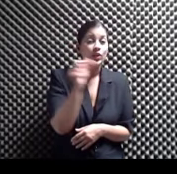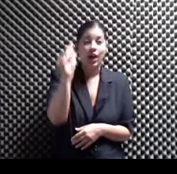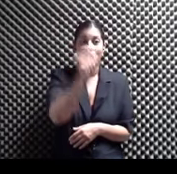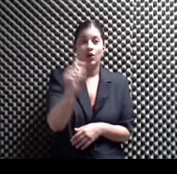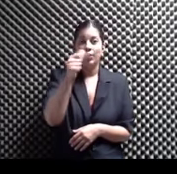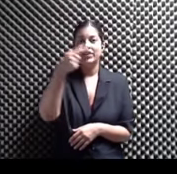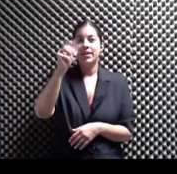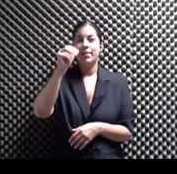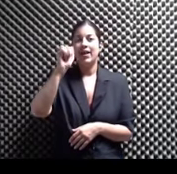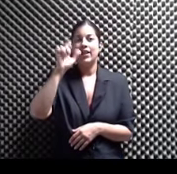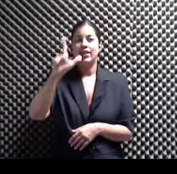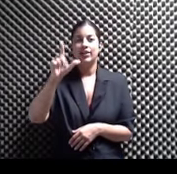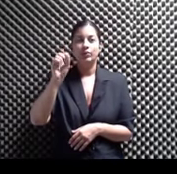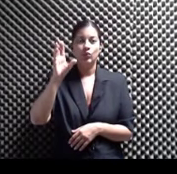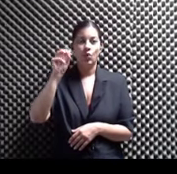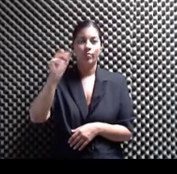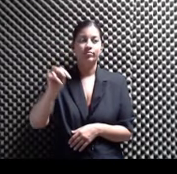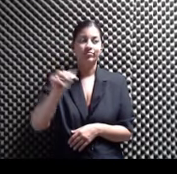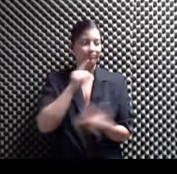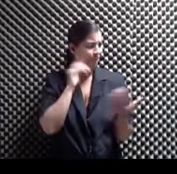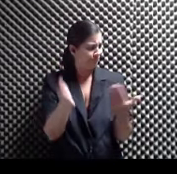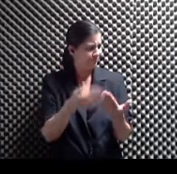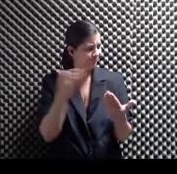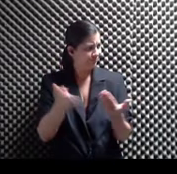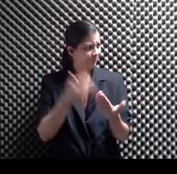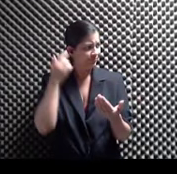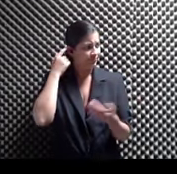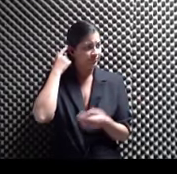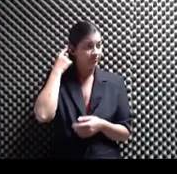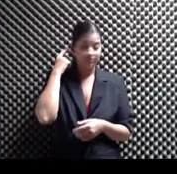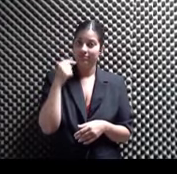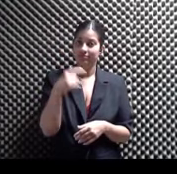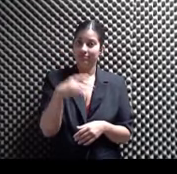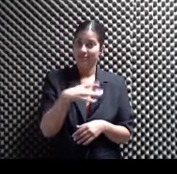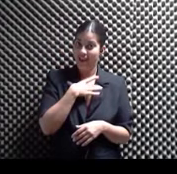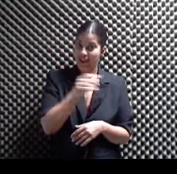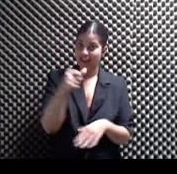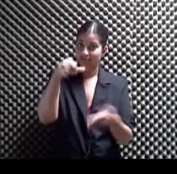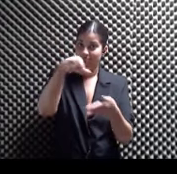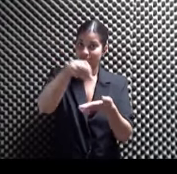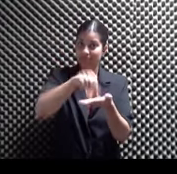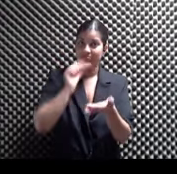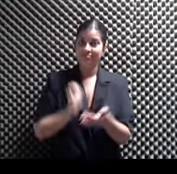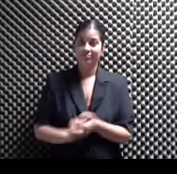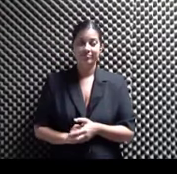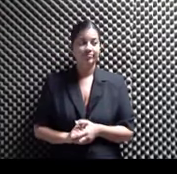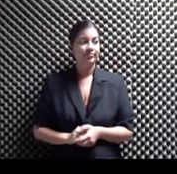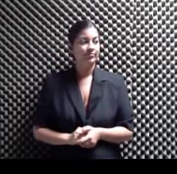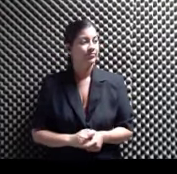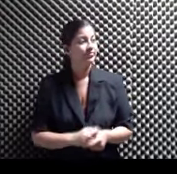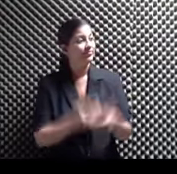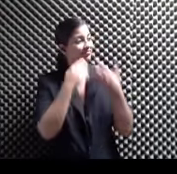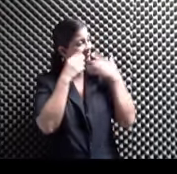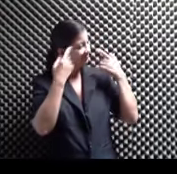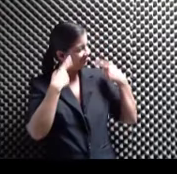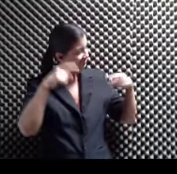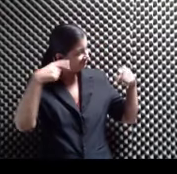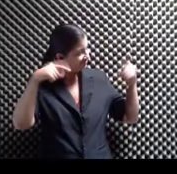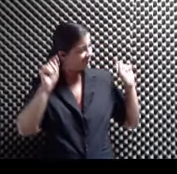inoavialuz@gmail.com. Eso es facilito. Todos los medios. Le puedes dar like. Seguro. Le puedes dar like. Bueno, pues, mucho